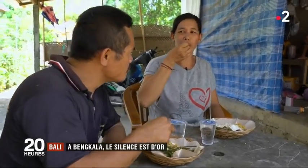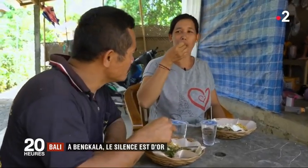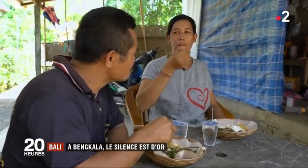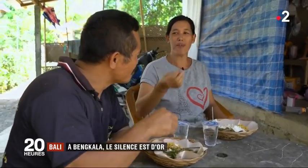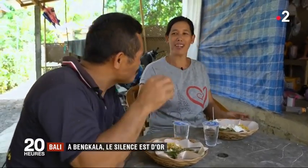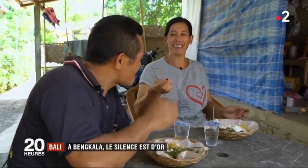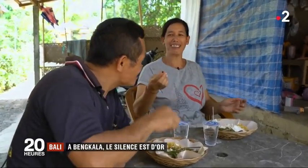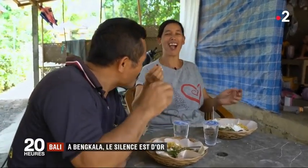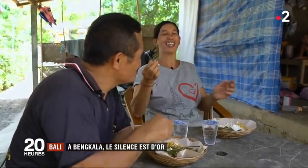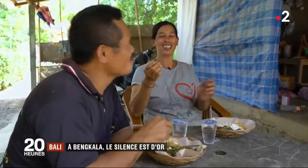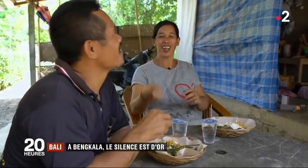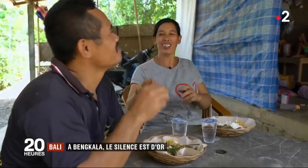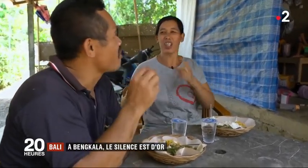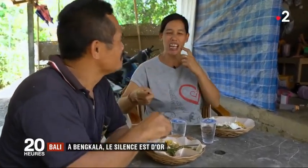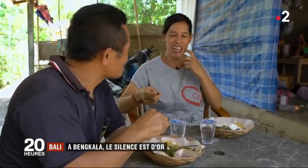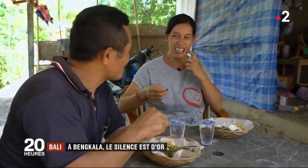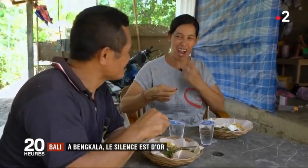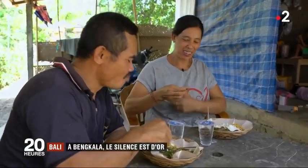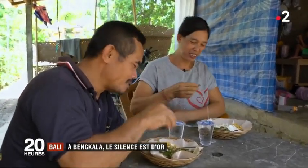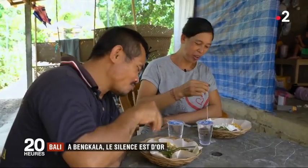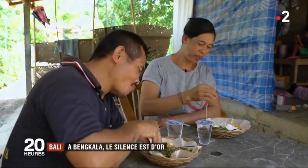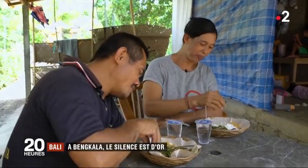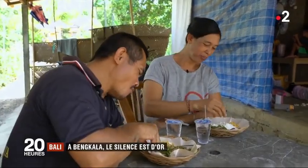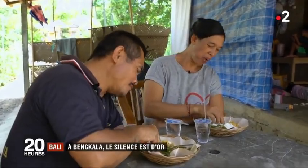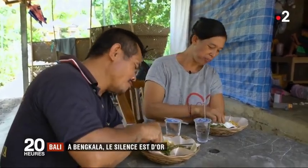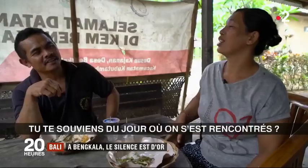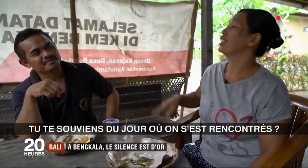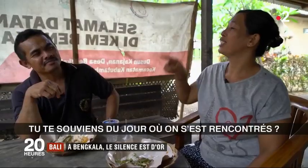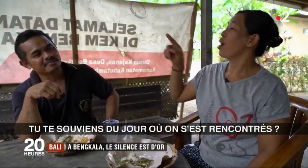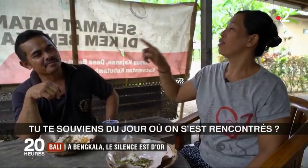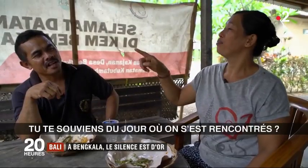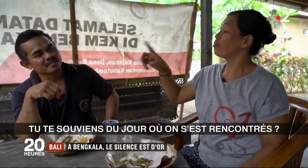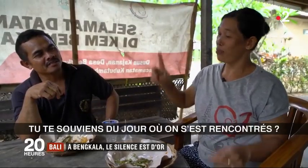Et aussi loin qu'ils s'en souviennent, l'handicap n'a jamais été un problème.